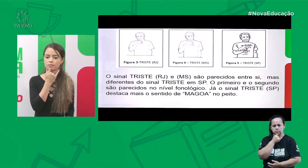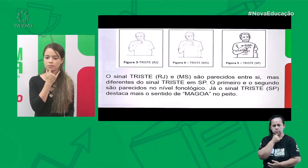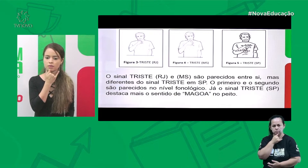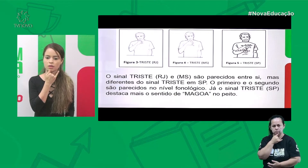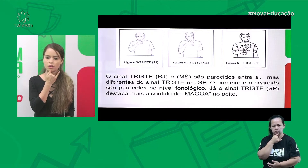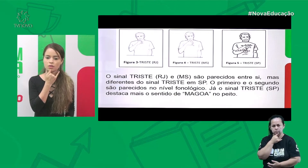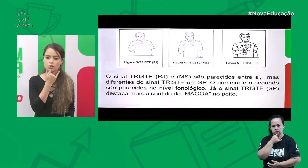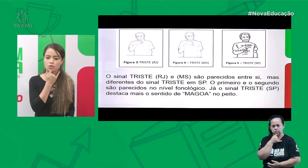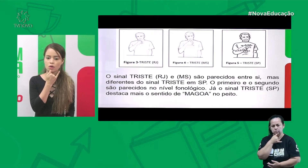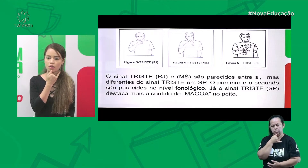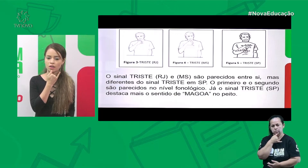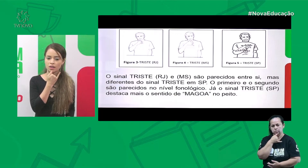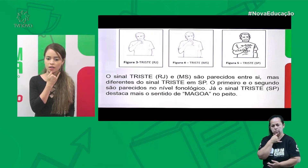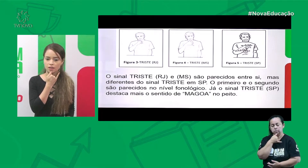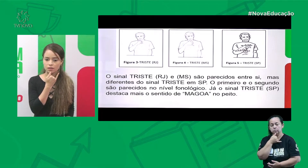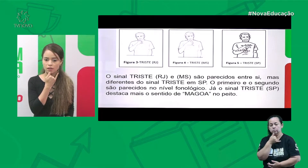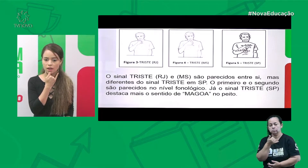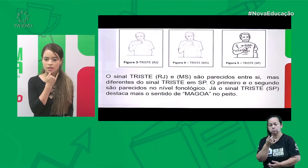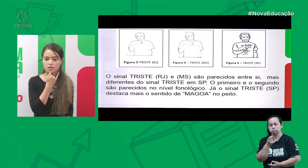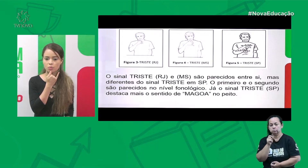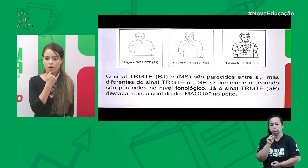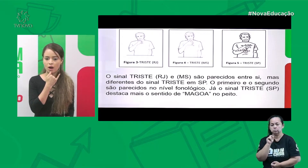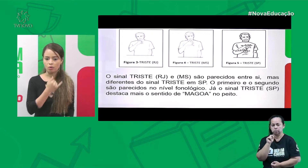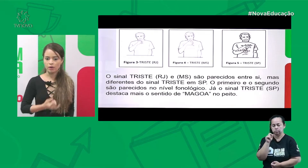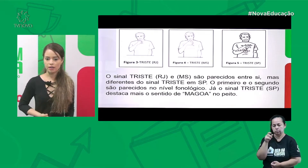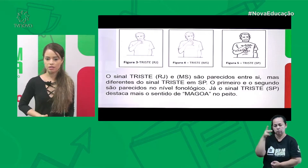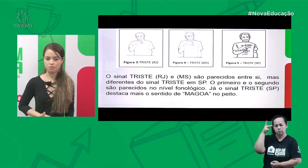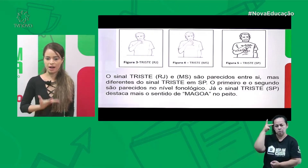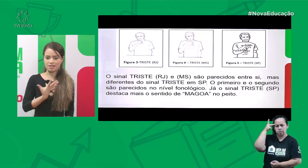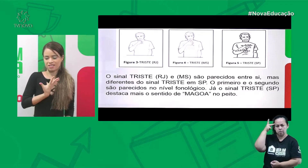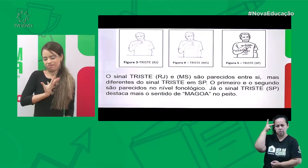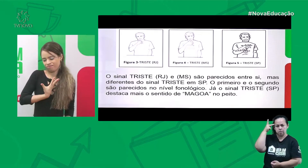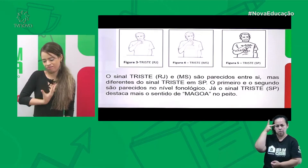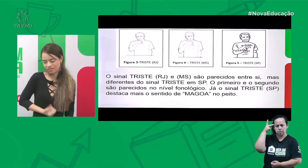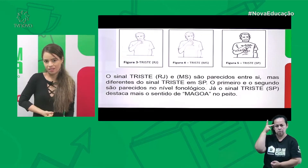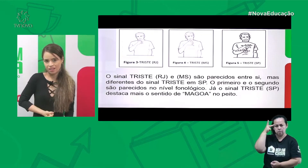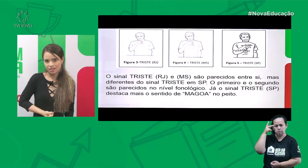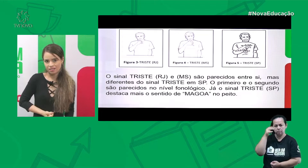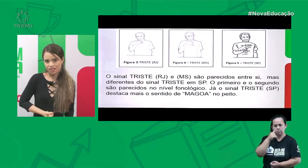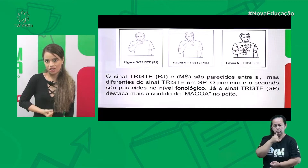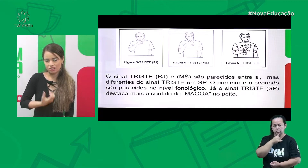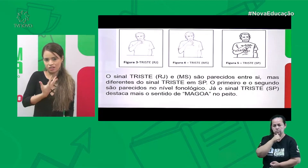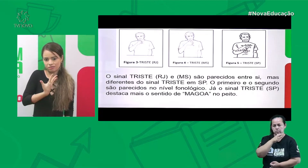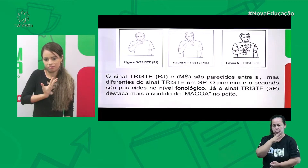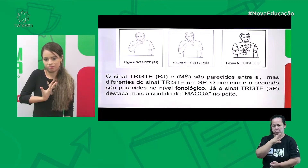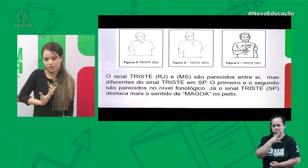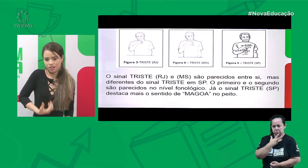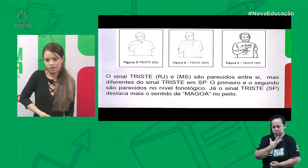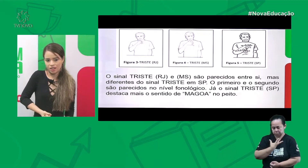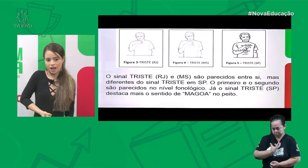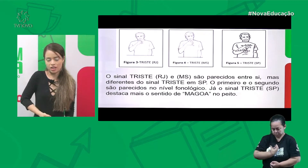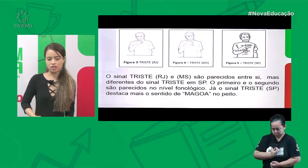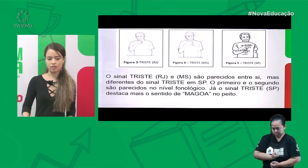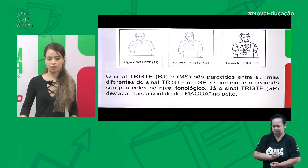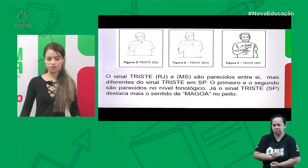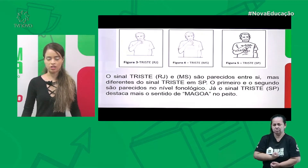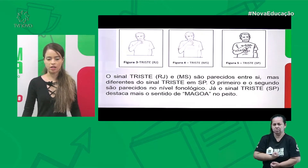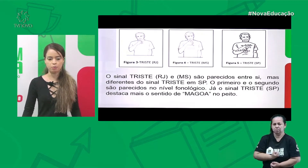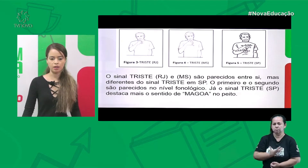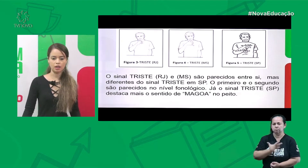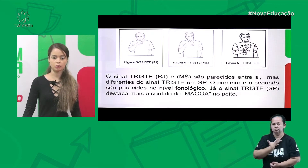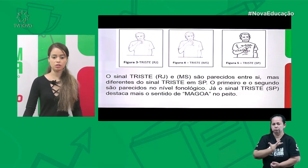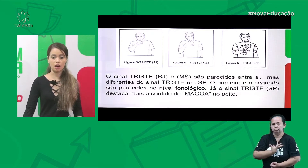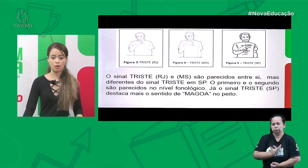também. Só que em São Paulo eles fazem triste, né? Que aí já